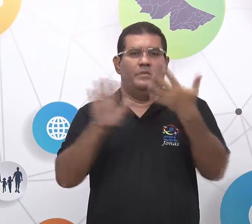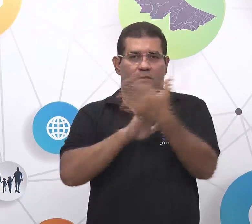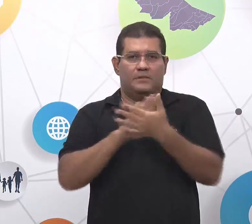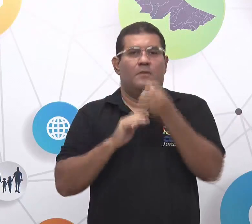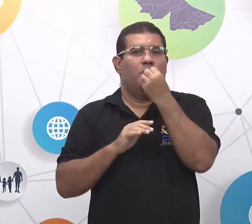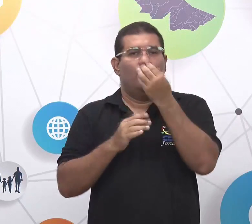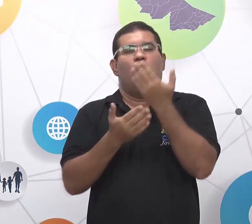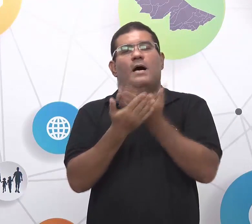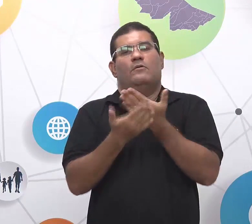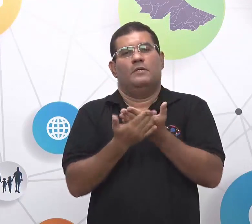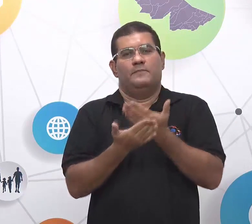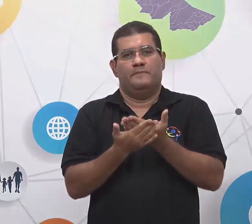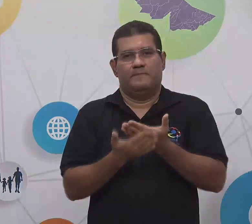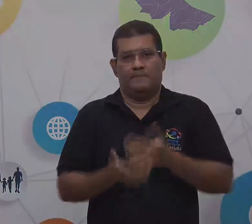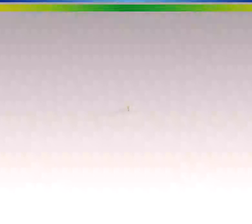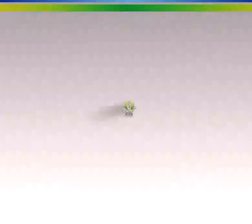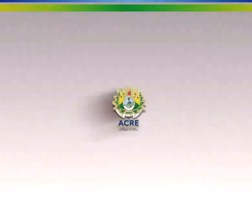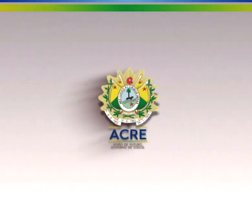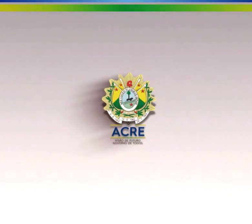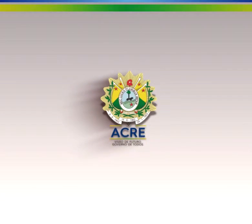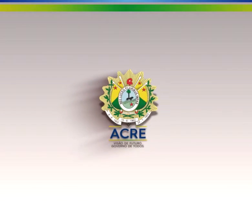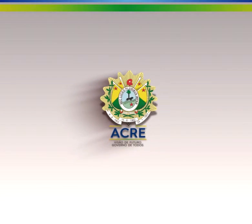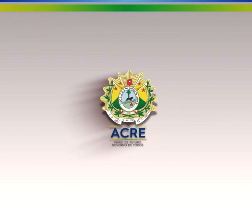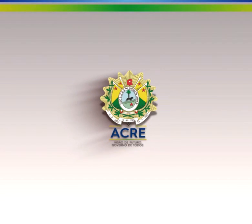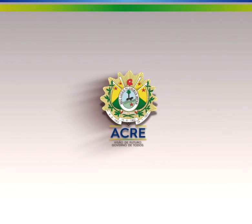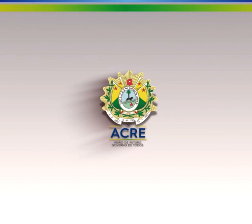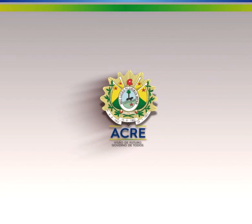libras boa aula 1 E aí